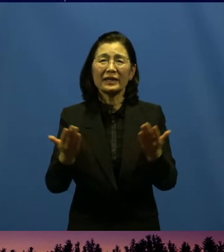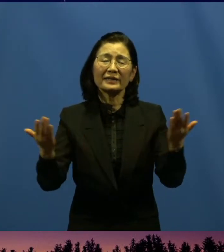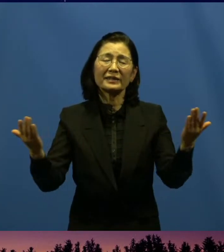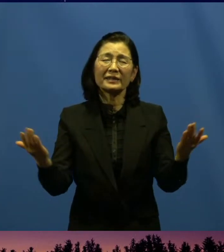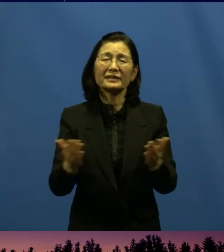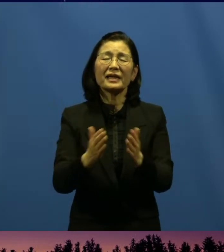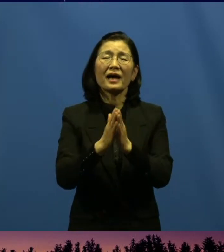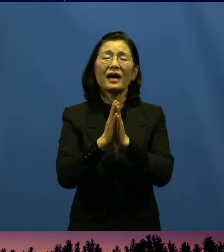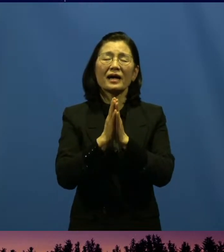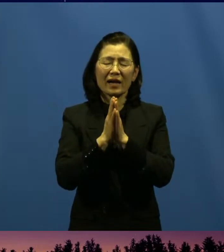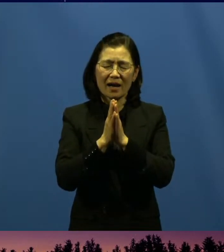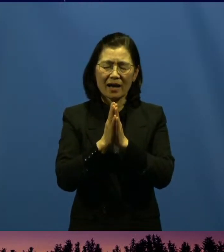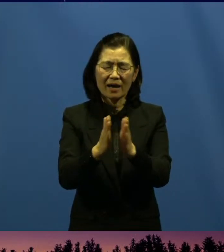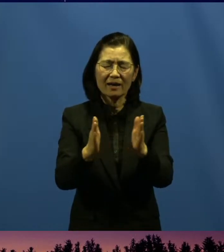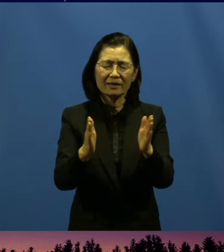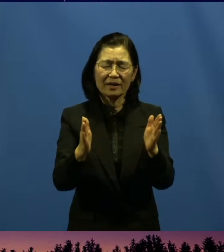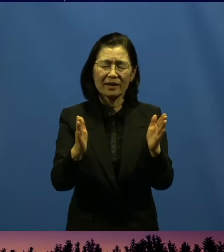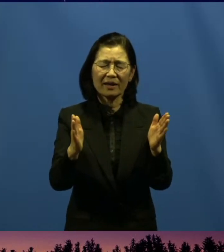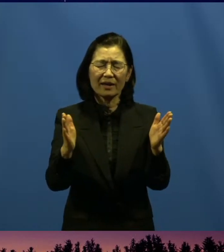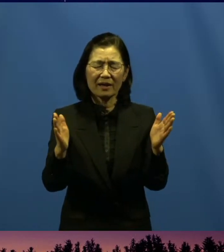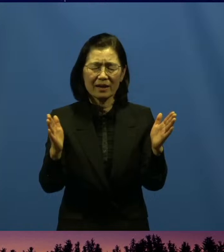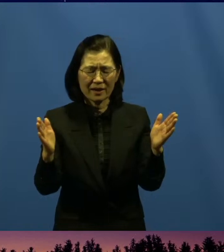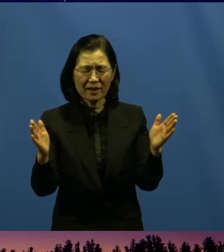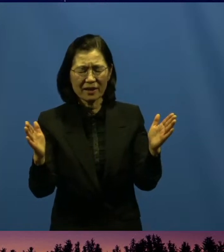일하기 시작하네.